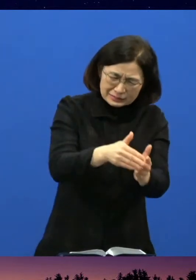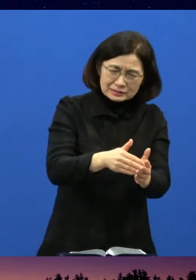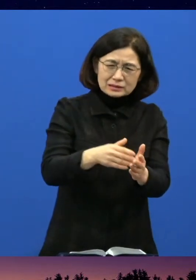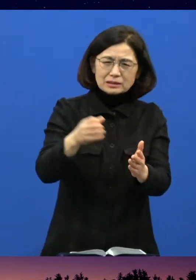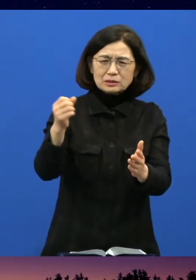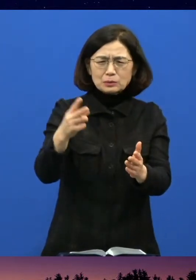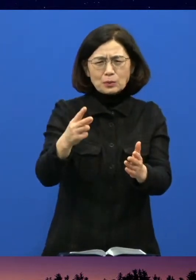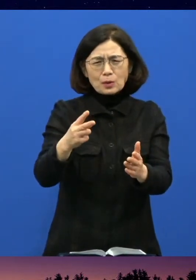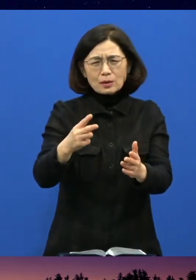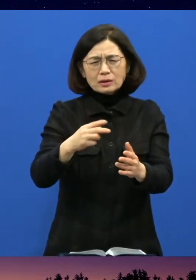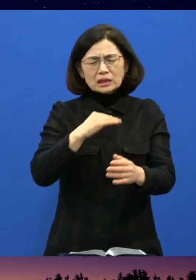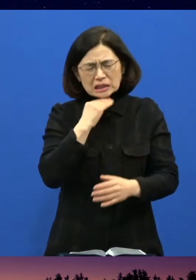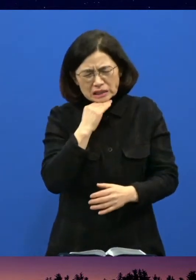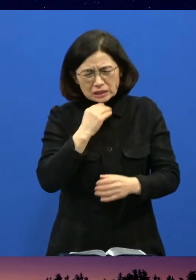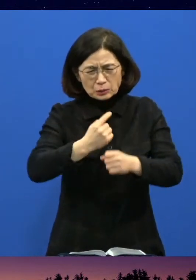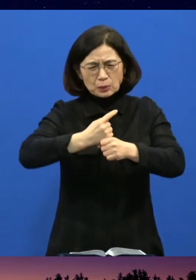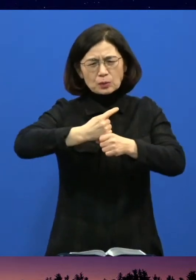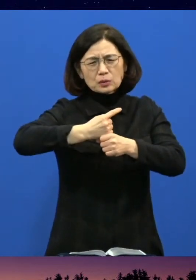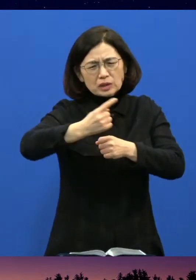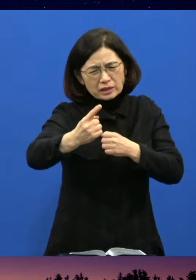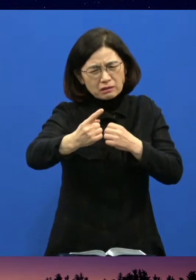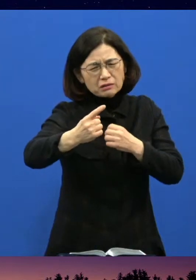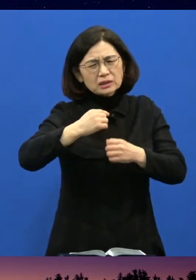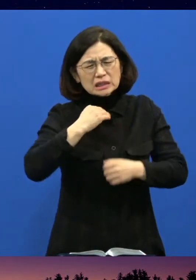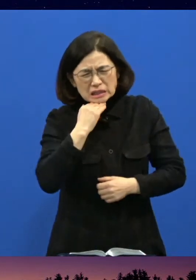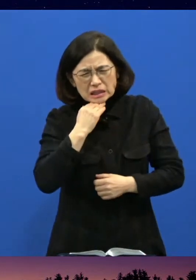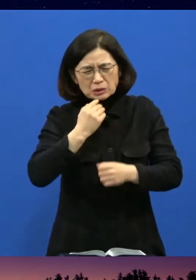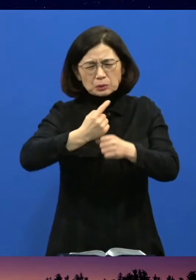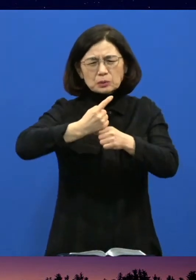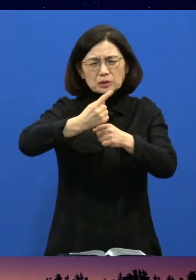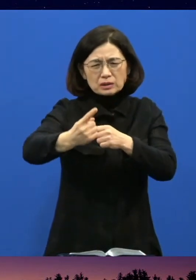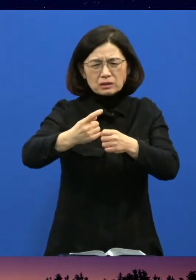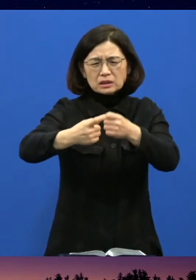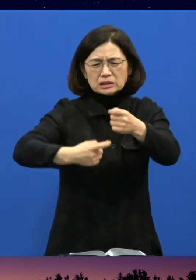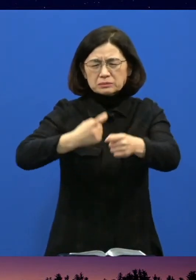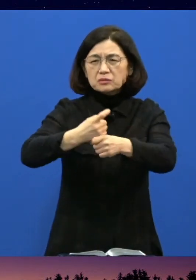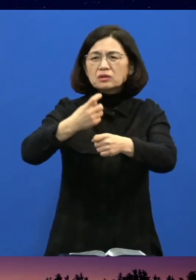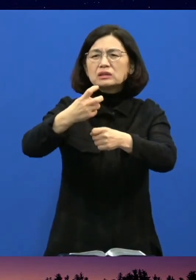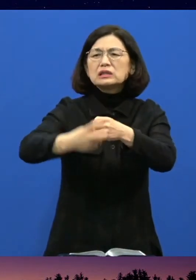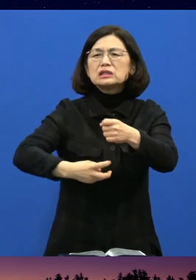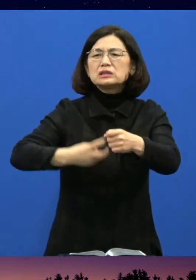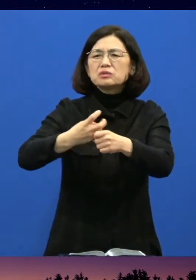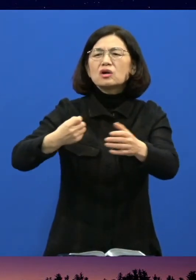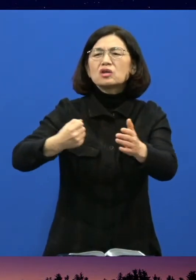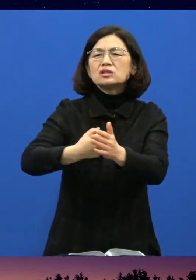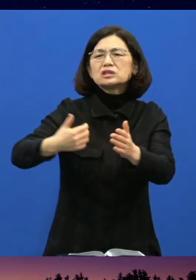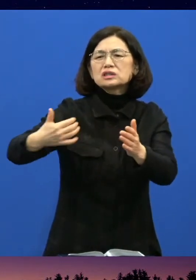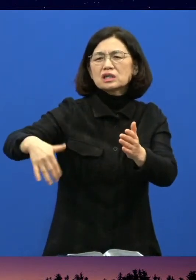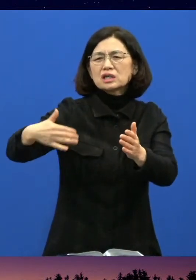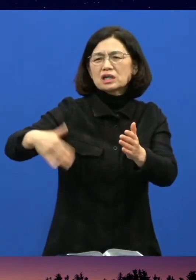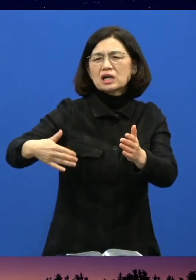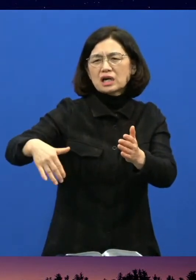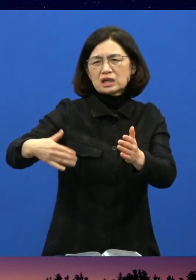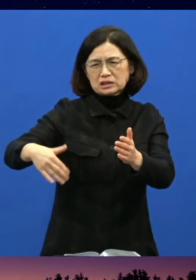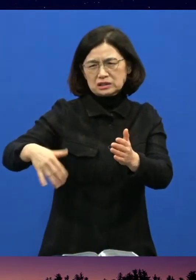넘기고, 그죠? 어떤 데 10년, 20년 가는 것도 있잖아요, 그죠? 미제 사건으로 가기도